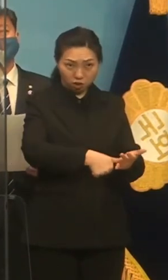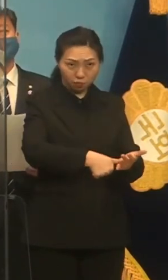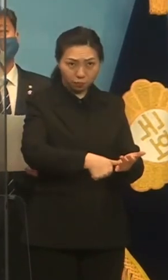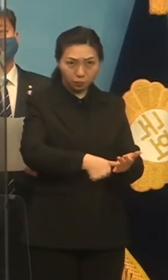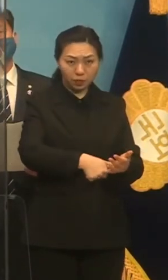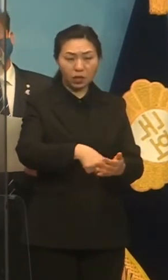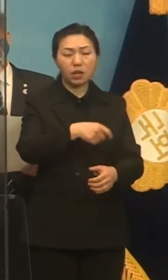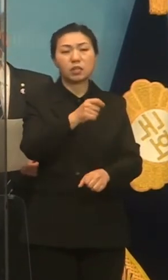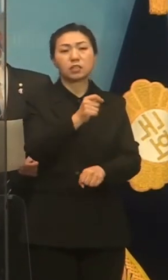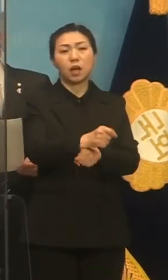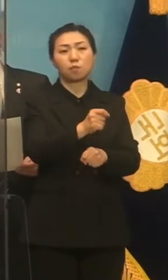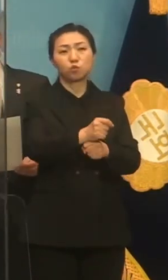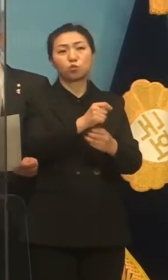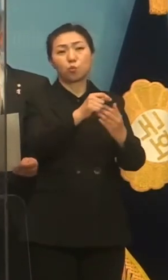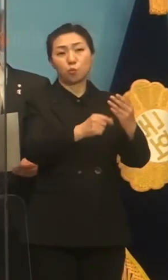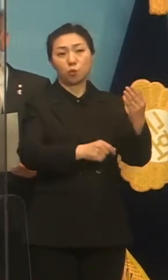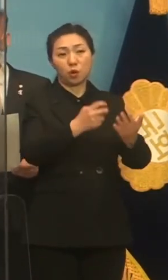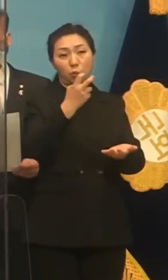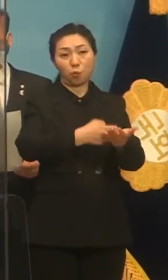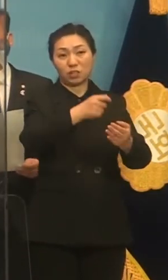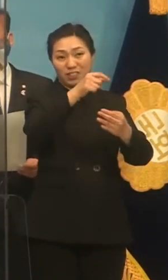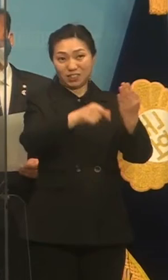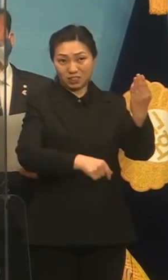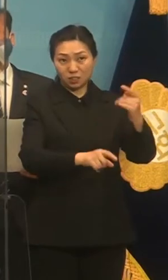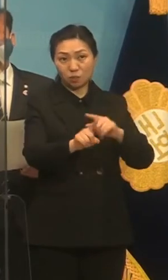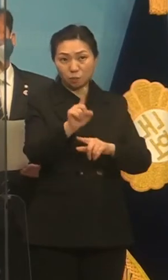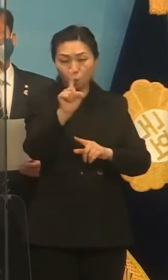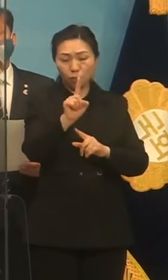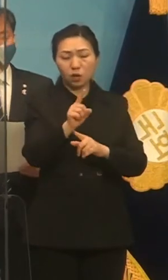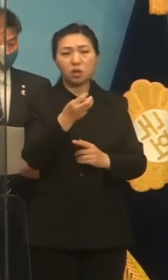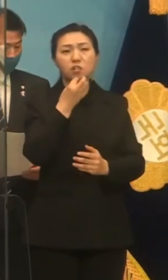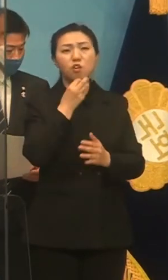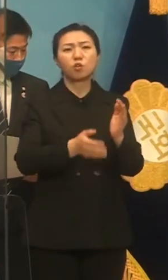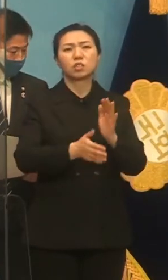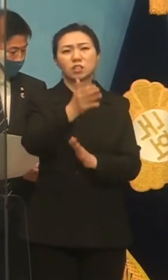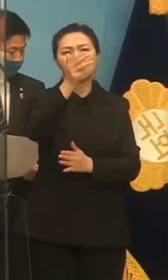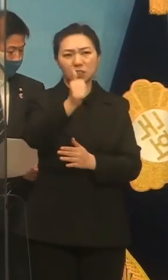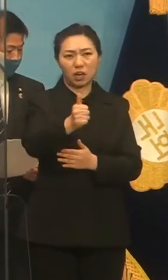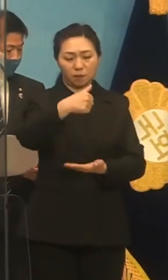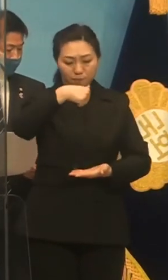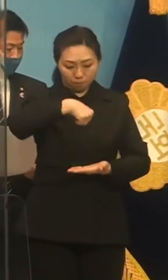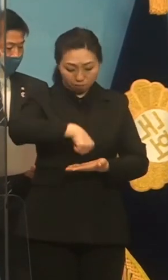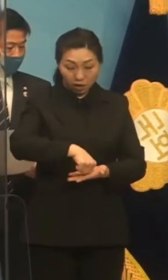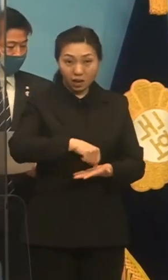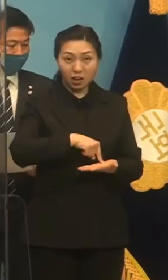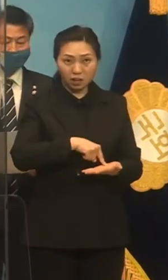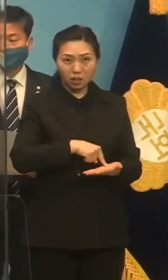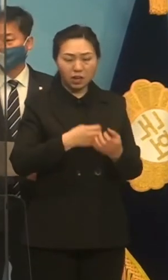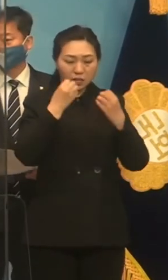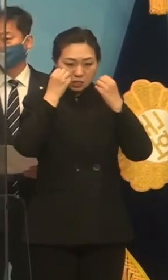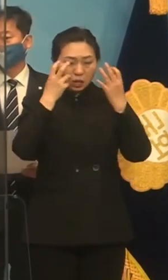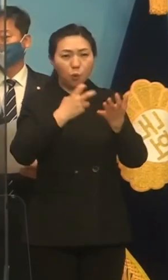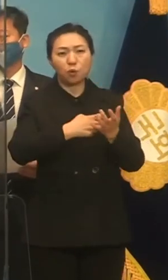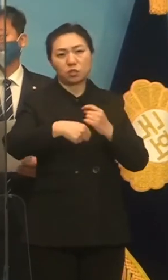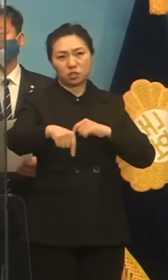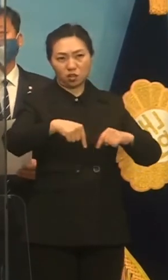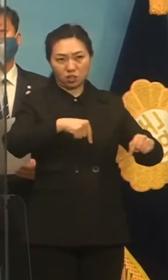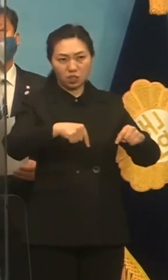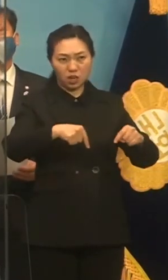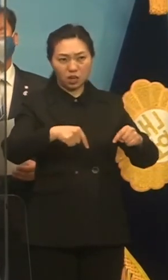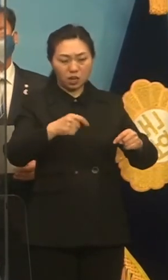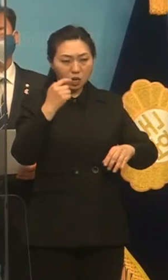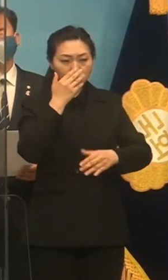그러면 3 성별 소리 기존의 시장의 견제할 사람 5 새로운 정치의 꽉 진료 씩 사업의